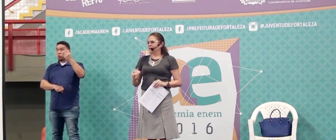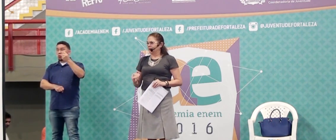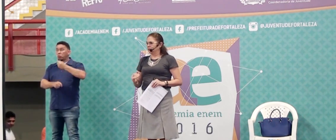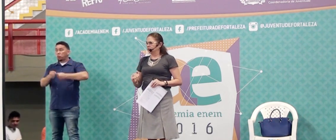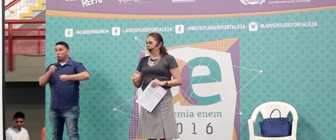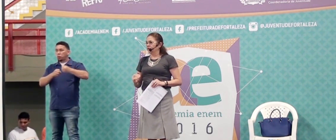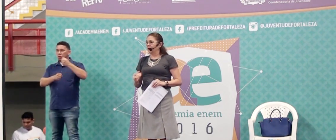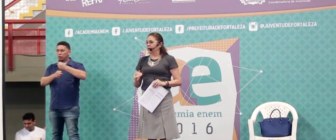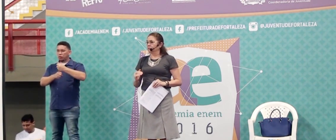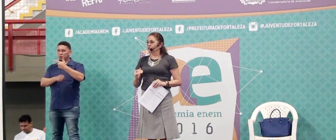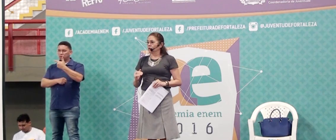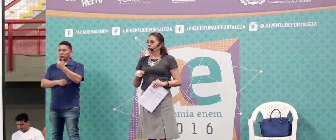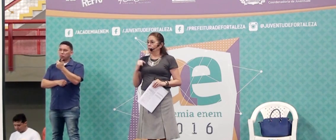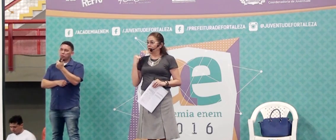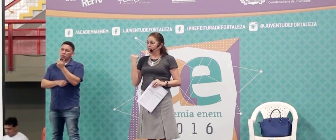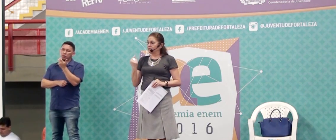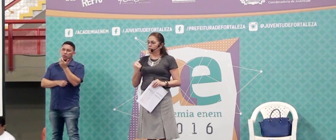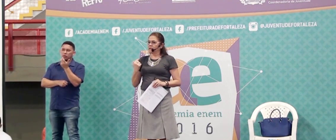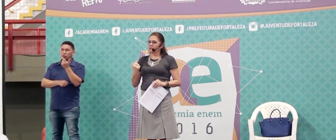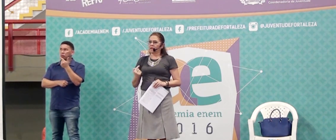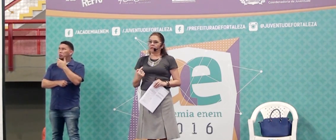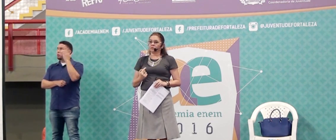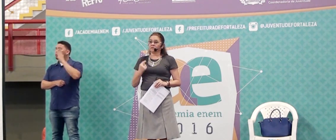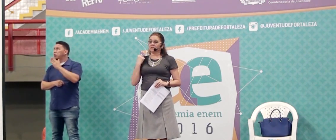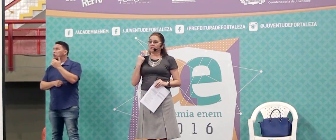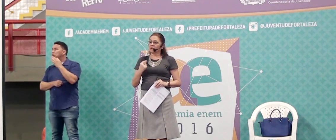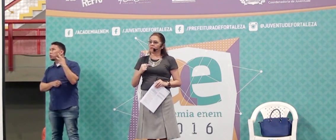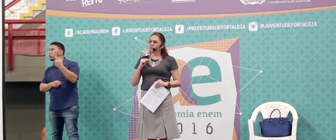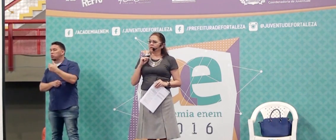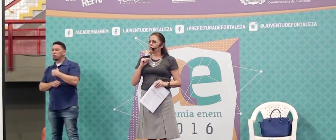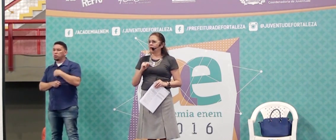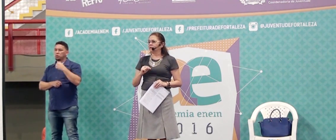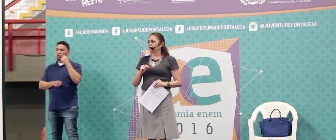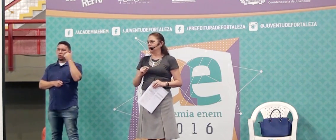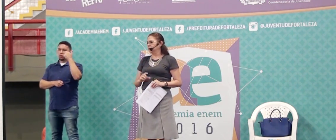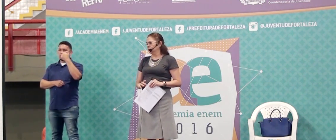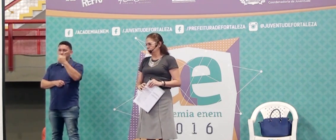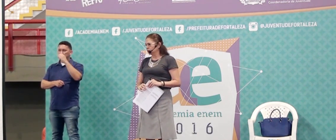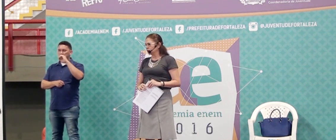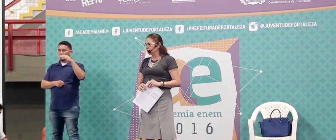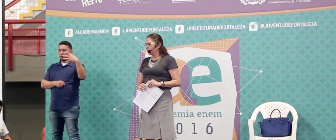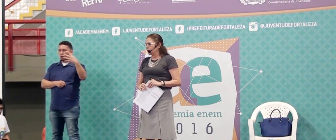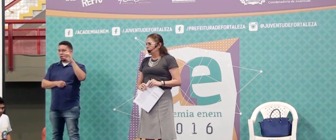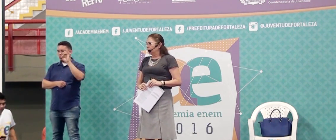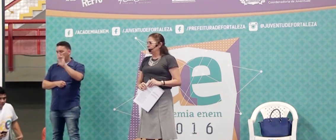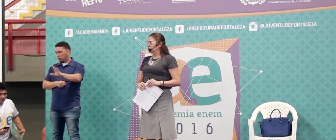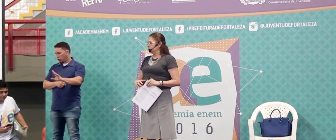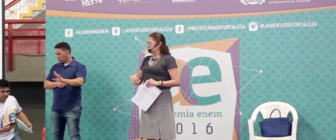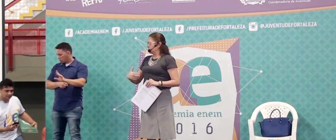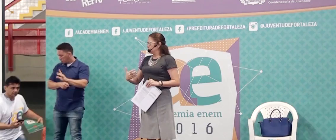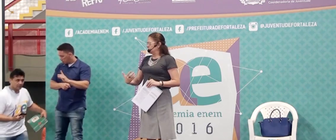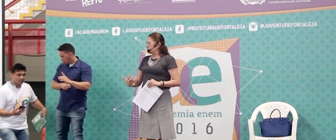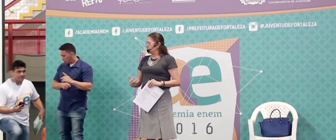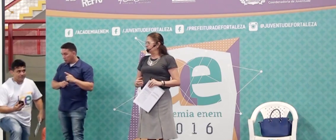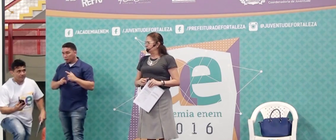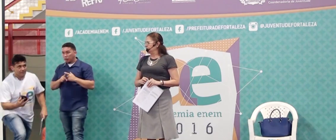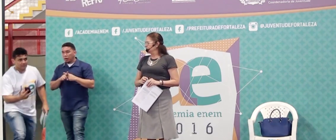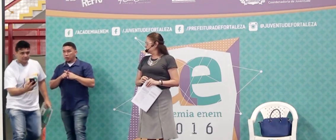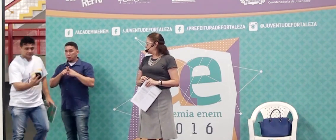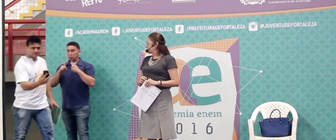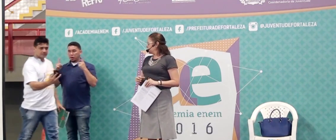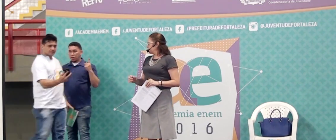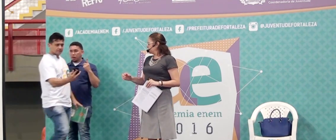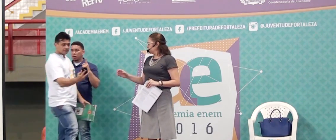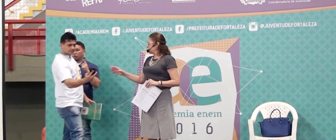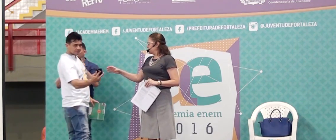pela metade. Ficaram só no Brasil inteiro 104 alunos. Mas nós temos a